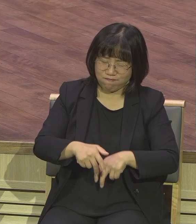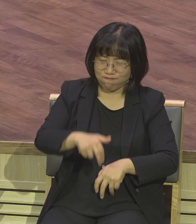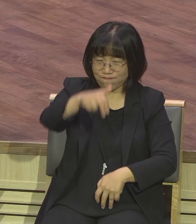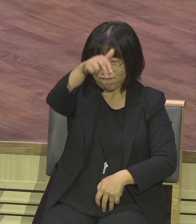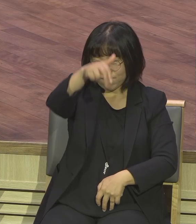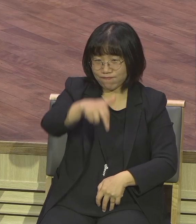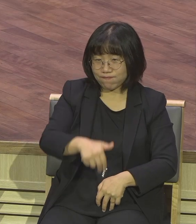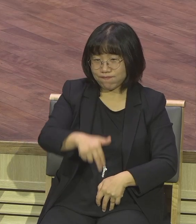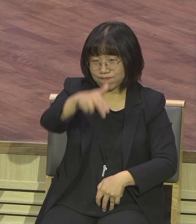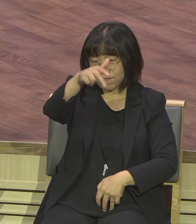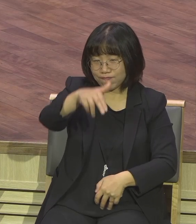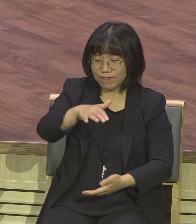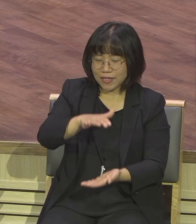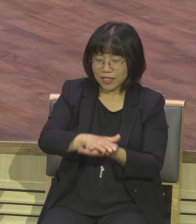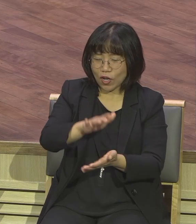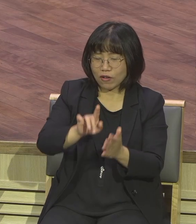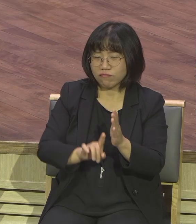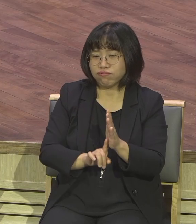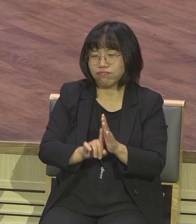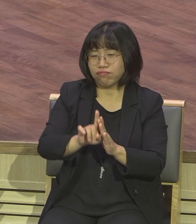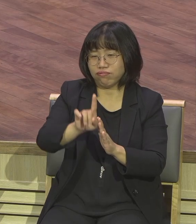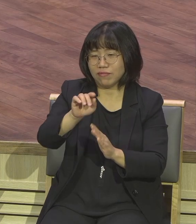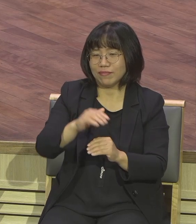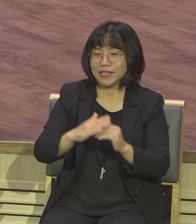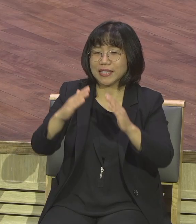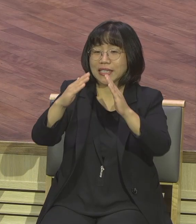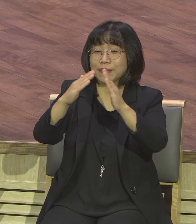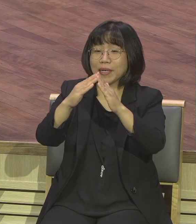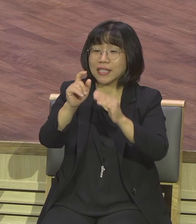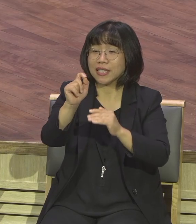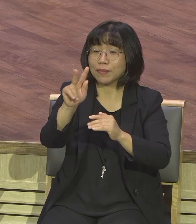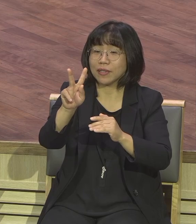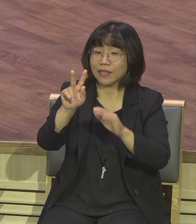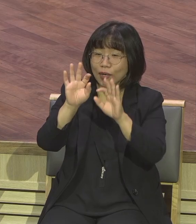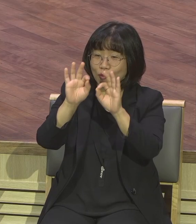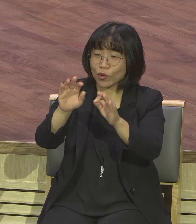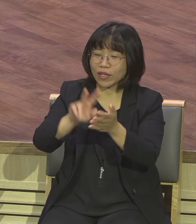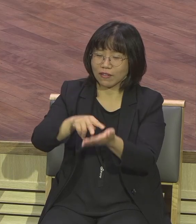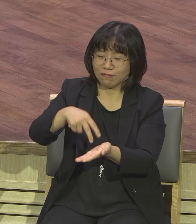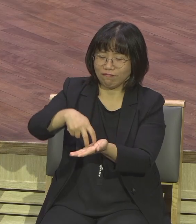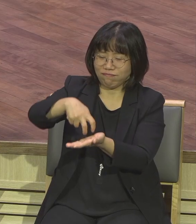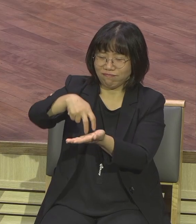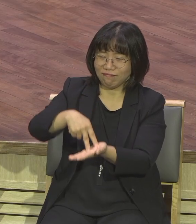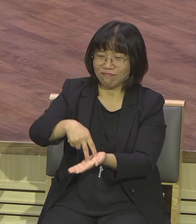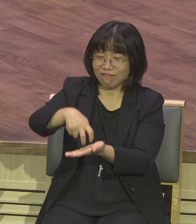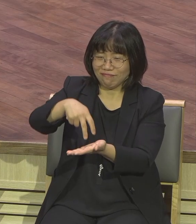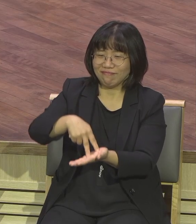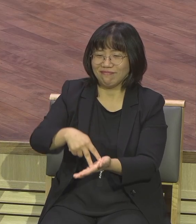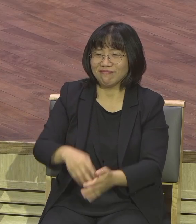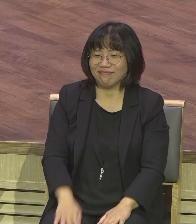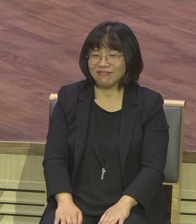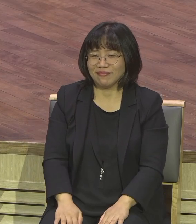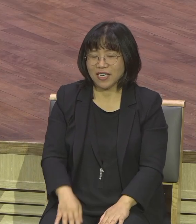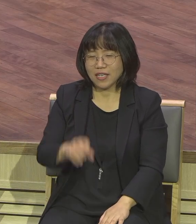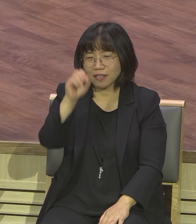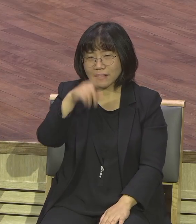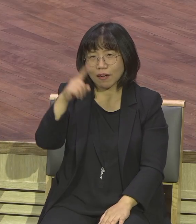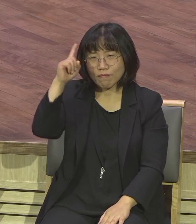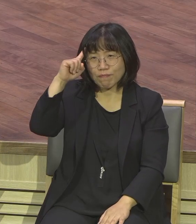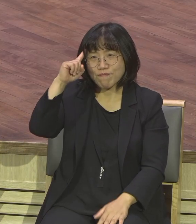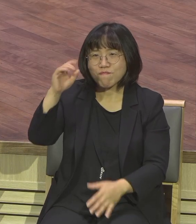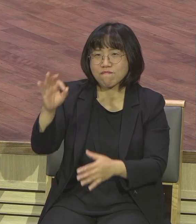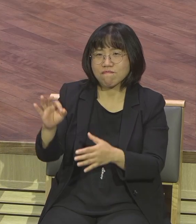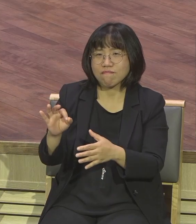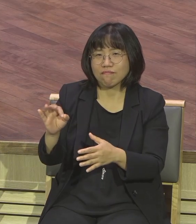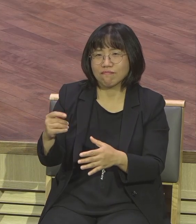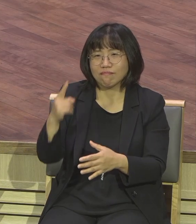매일 집에 앉아서 테레비 보면서요 하세요. 가만 멍하게 앉아 쳐박아 바보같이 있지